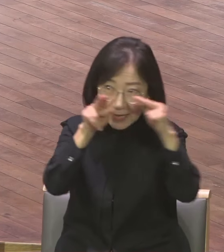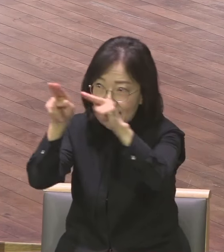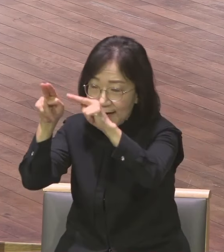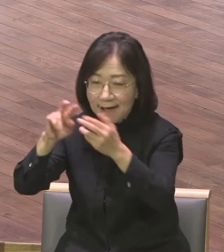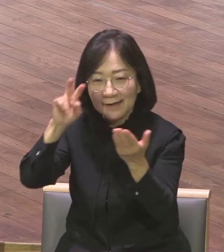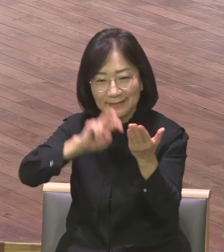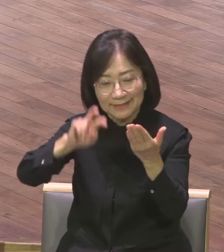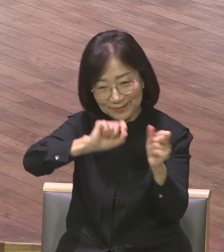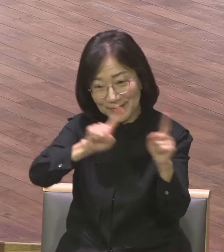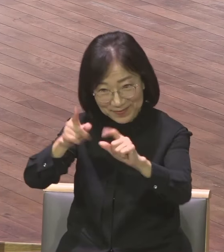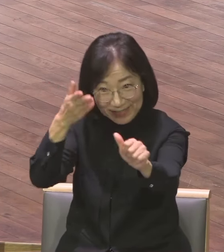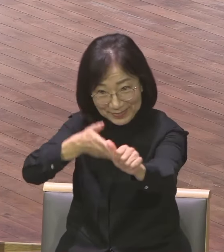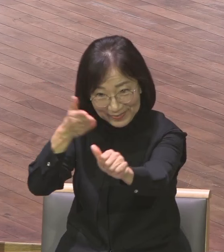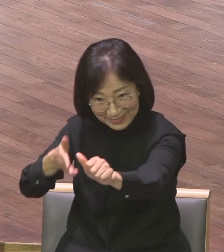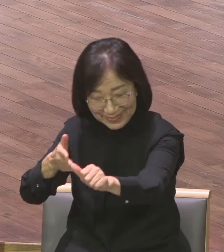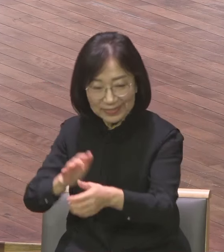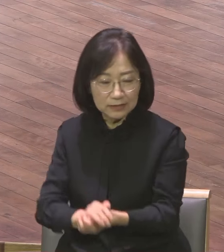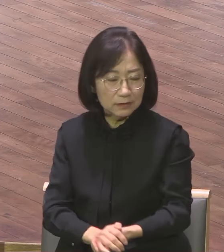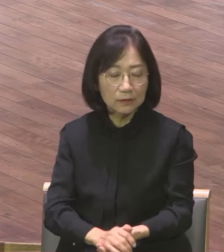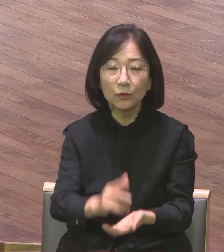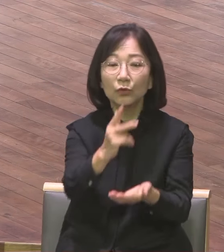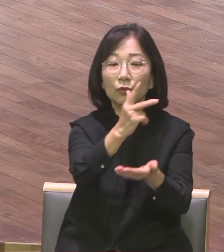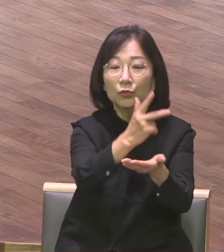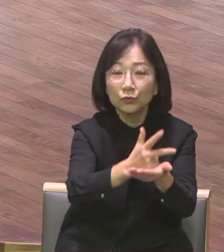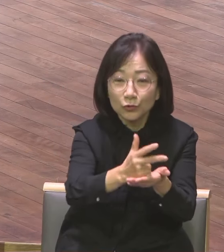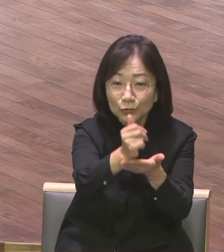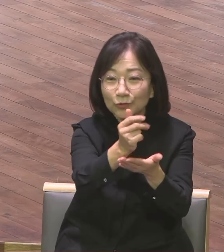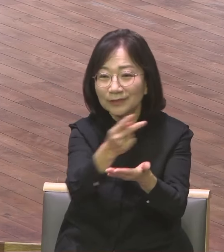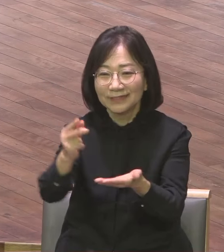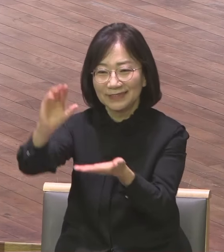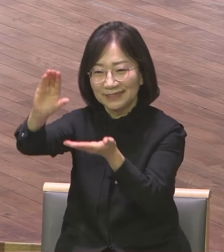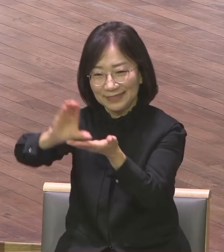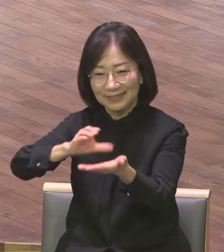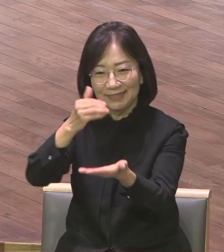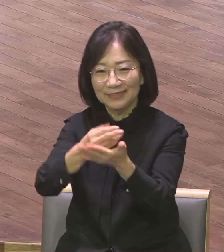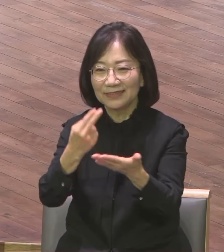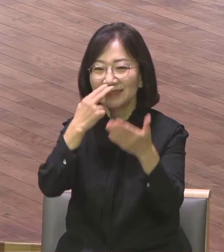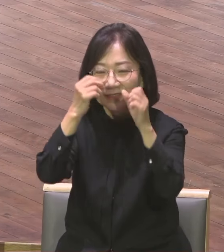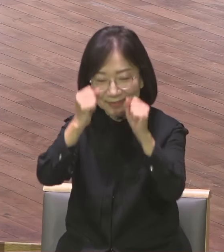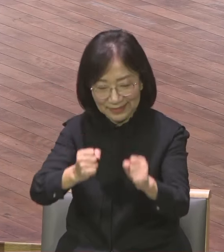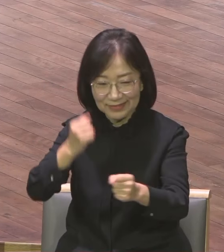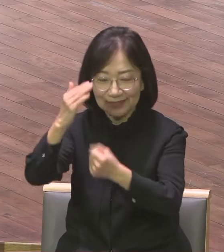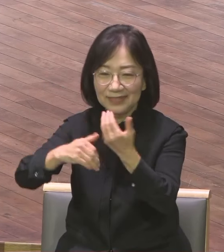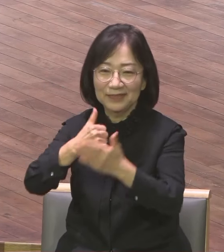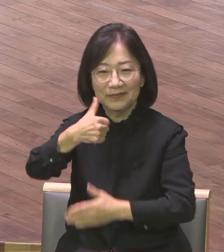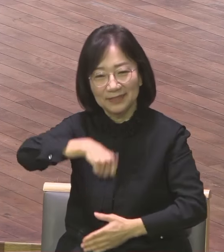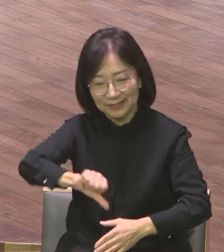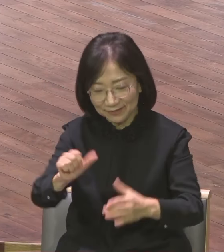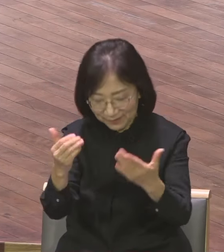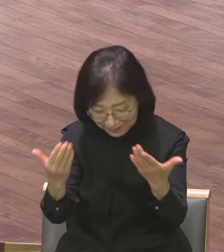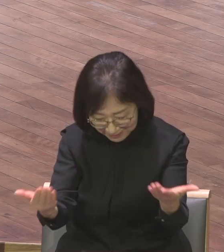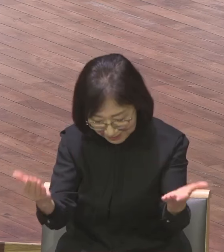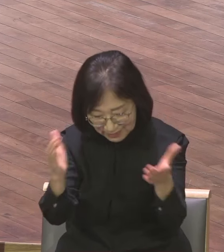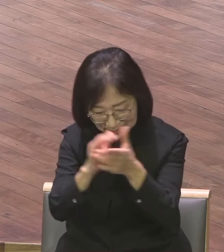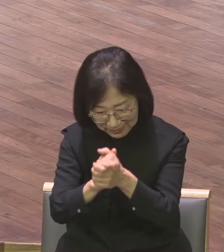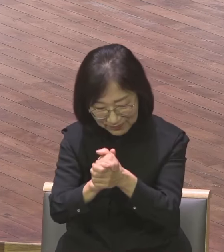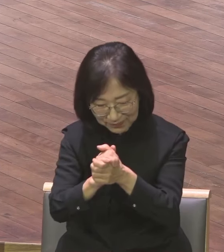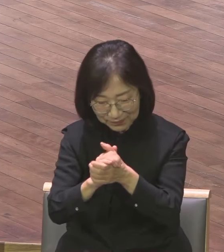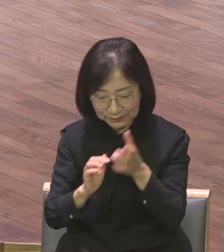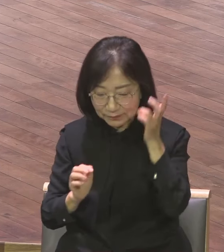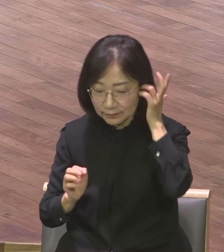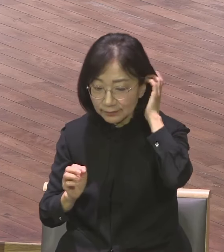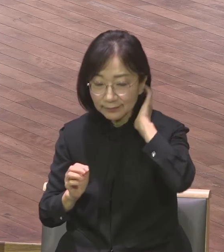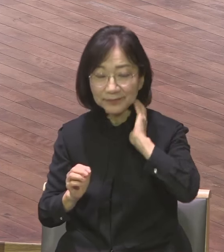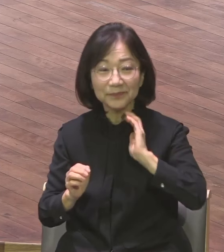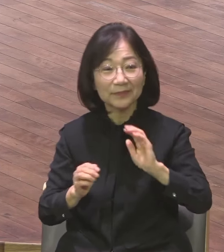바랍니다. 신앙 고백합니다. 주는 그리스도시요 살아계신 하나님의 아들이십니다. 아멘.